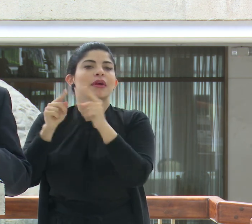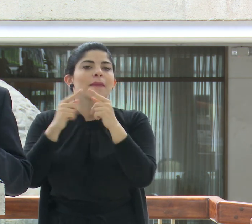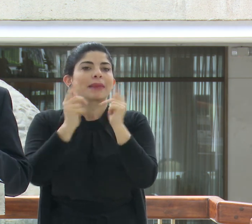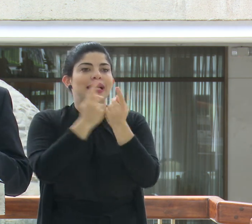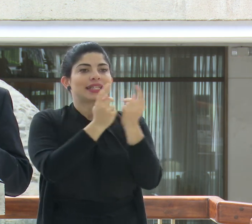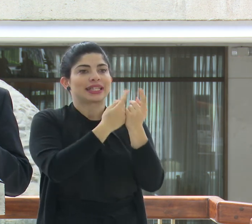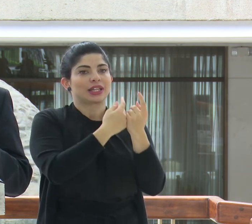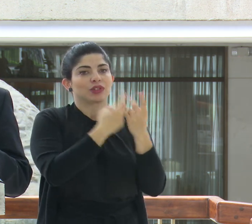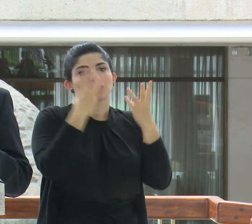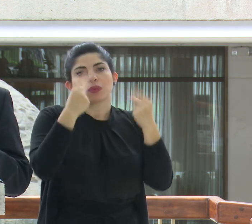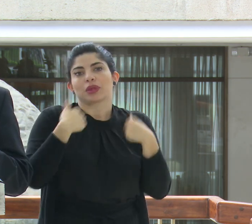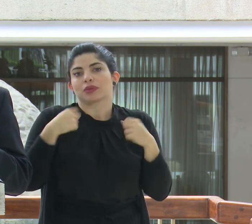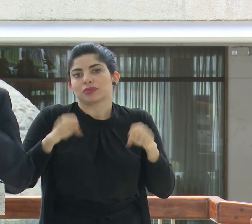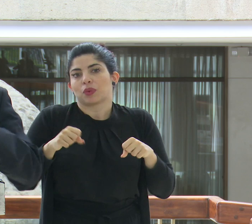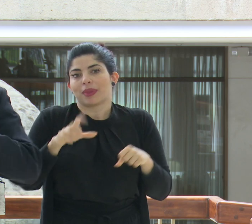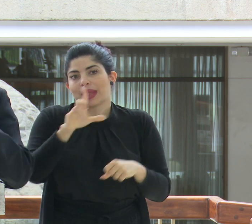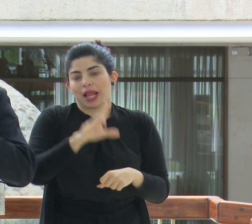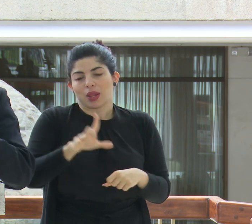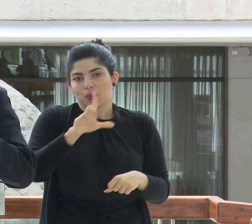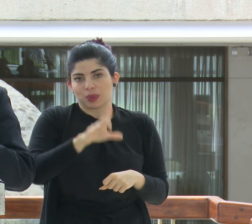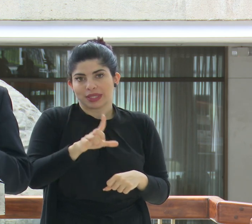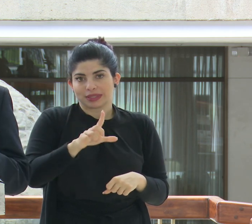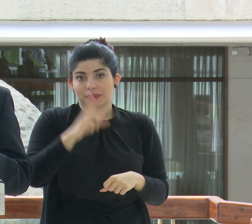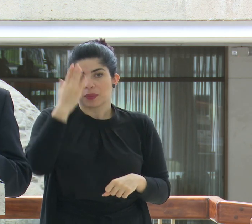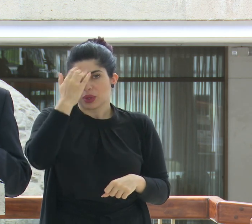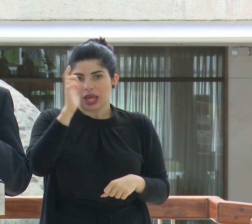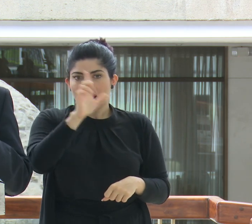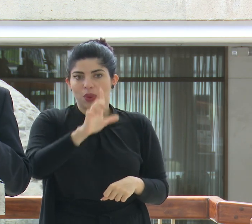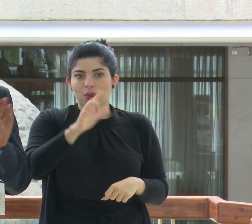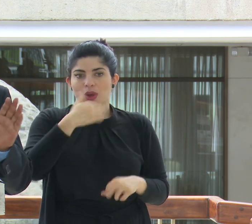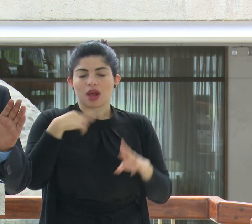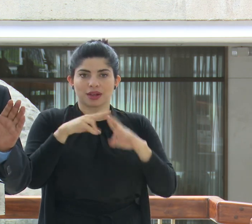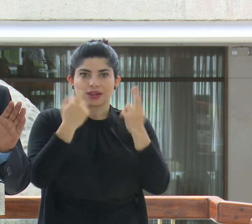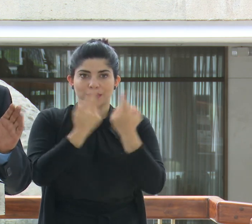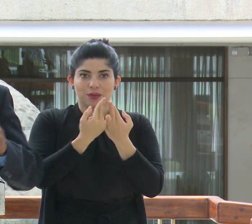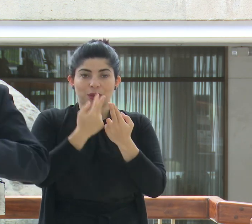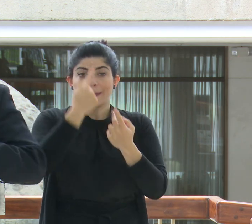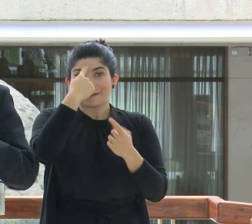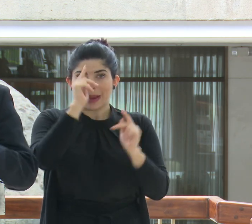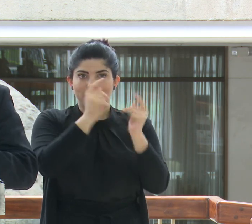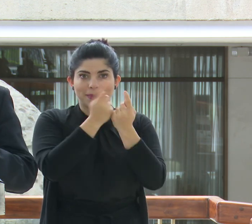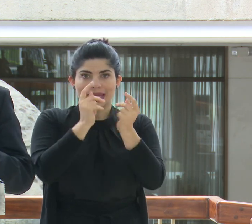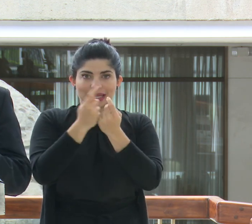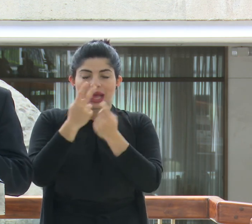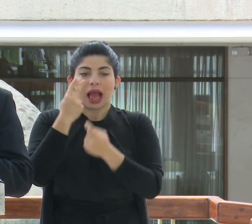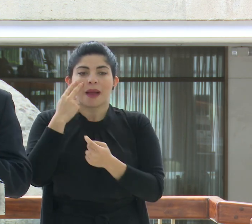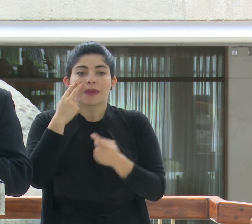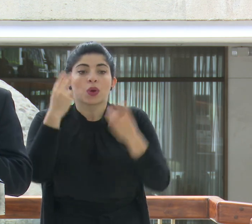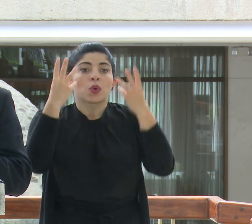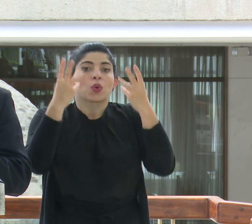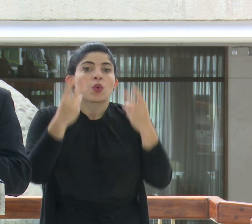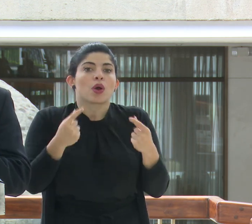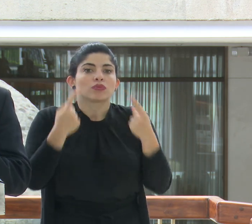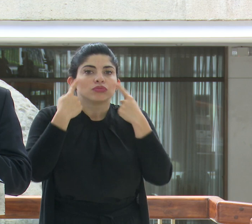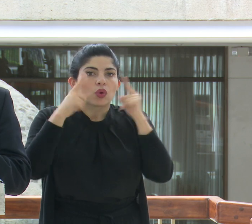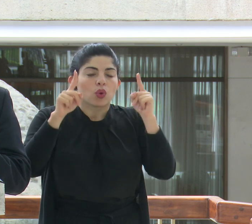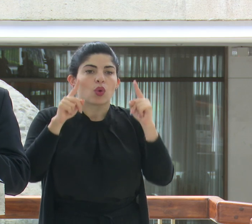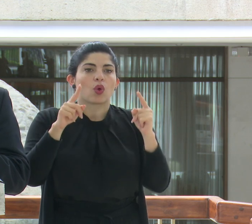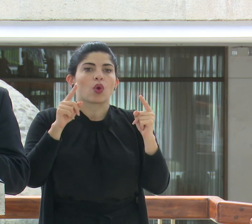sea posible el lunes, que están las reuniones de fracción. Vamos a ver a cuánto nos